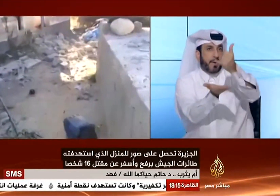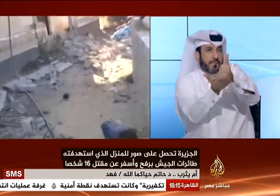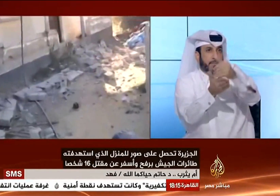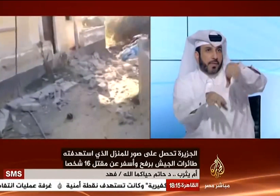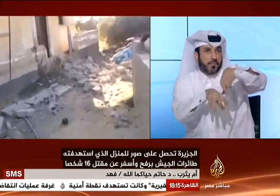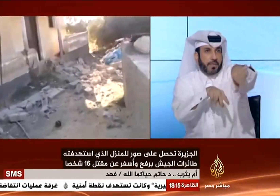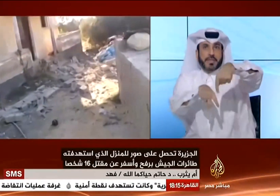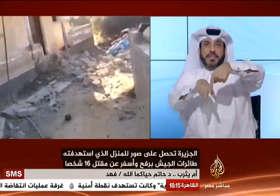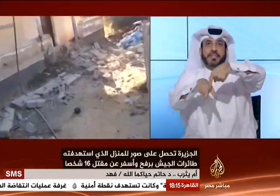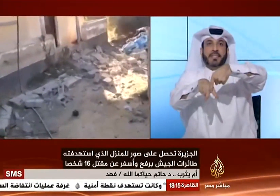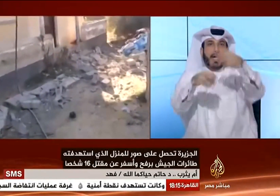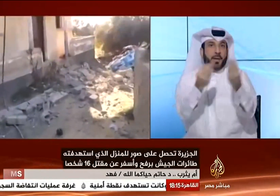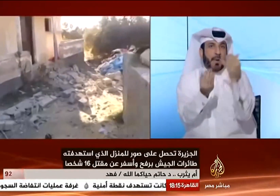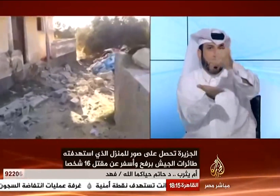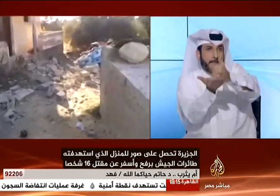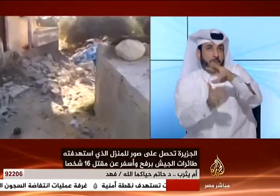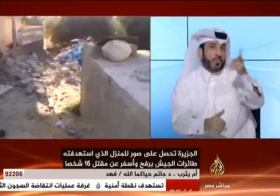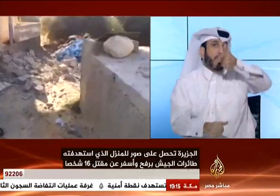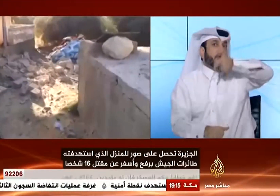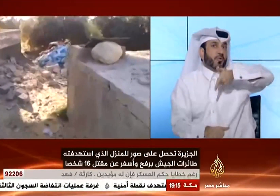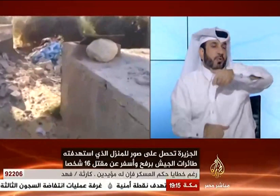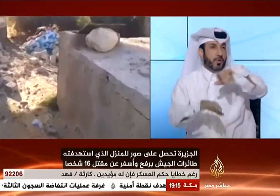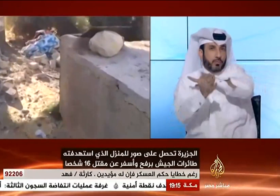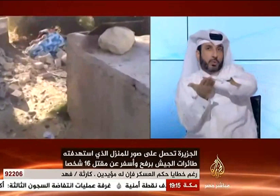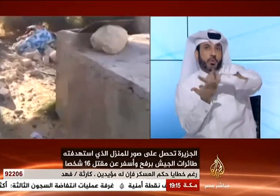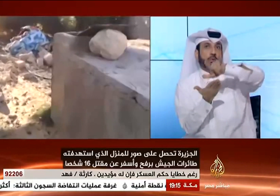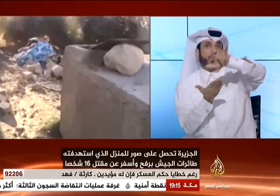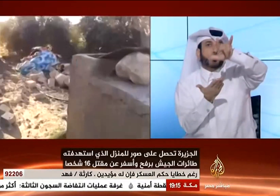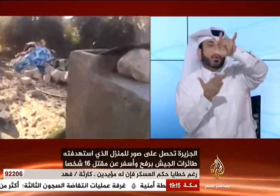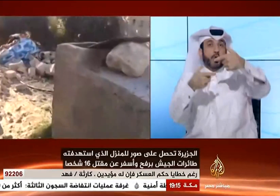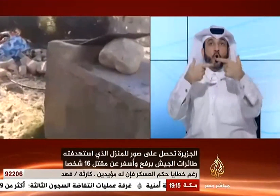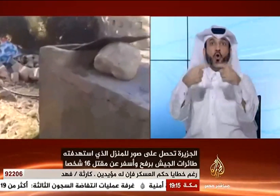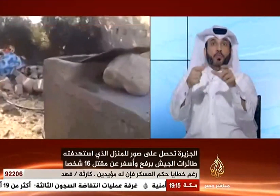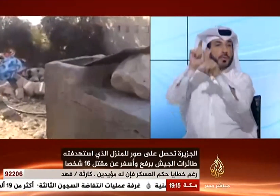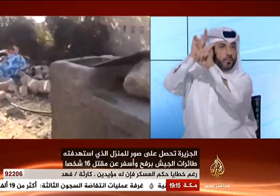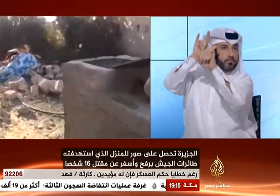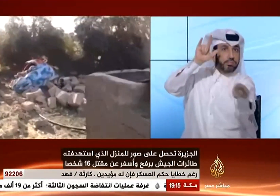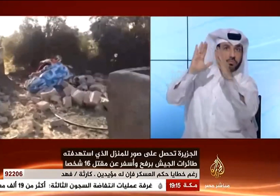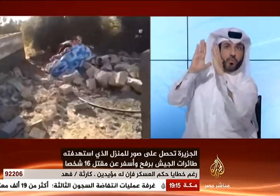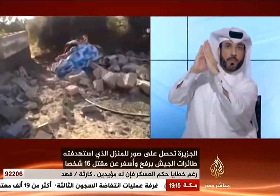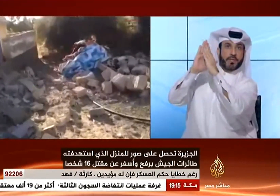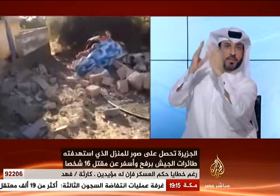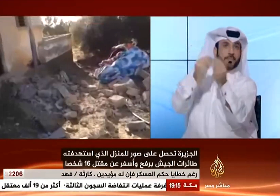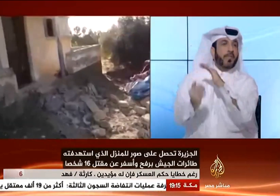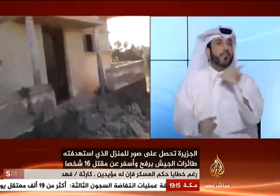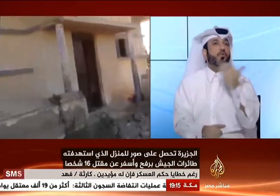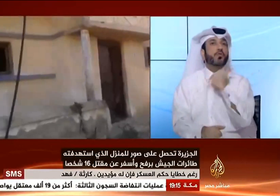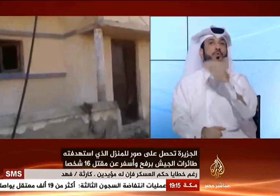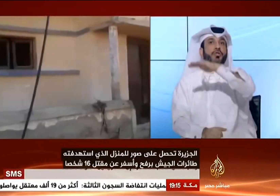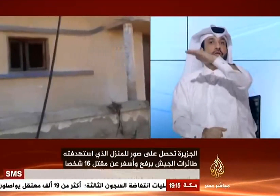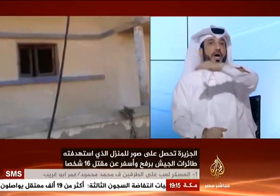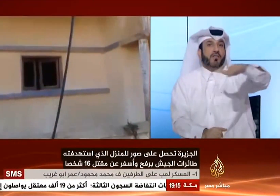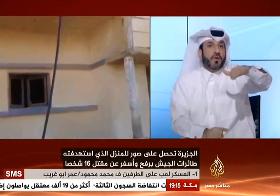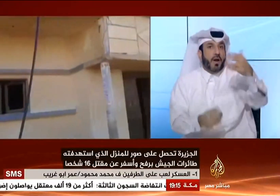نجع شيبانه وقالت مصادر قبليه ان القصف نفذته طائره دون طيار مصريه وعن الضحايا مدنيون